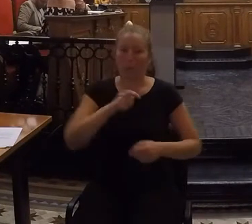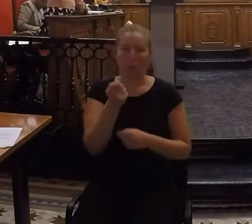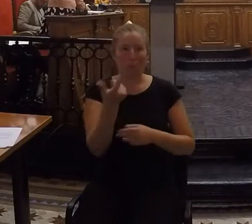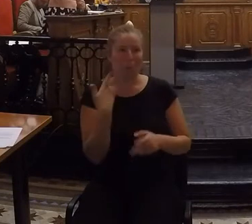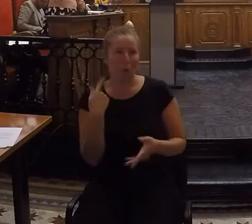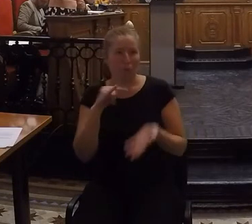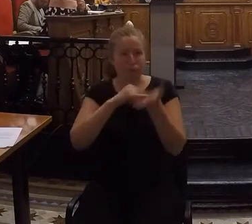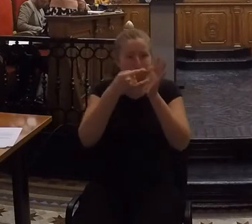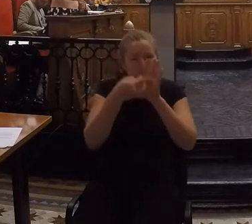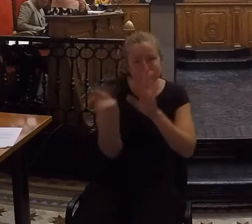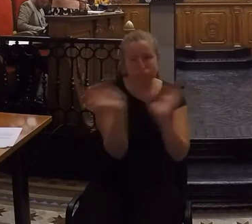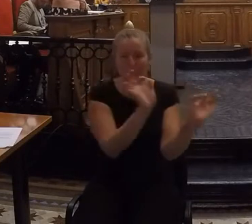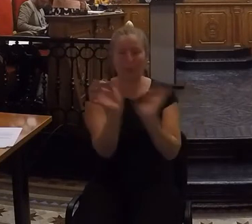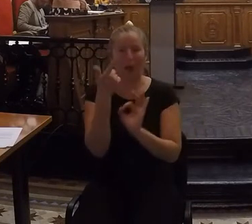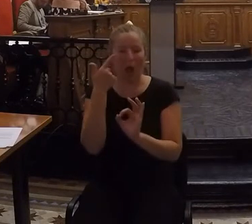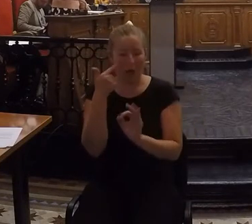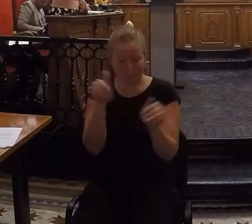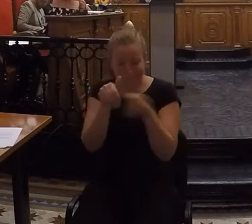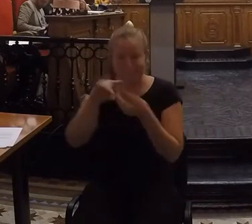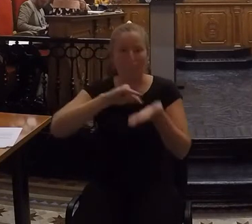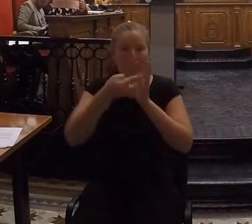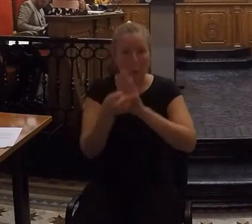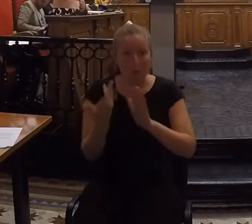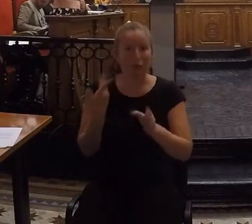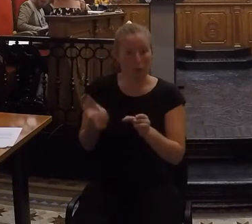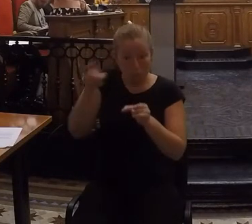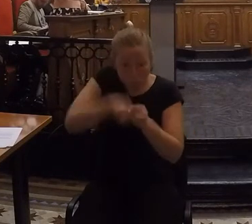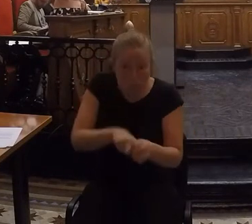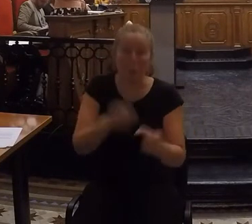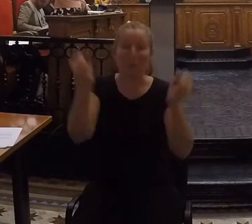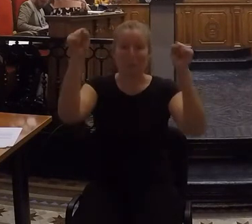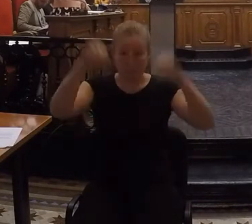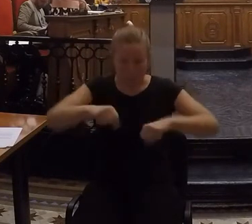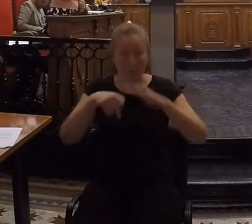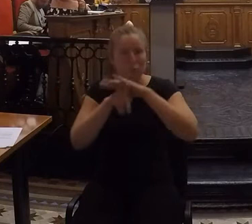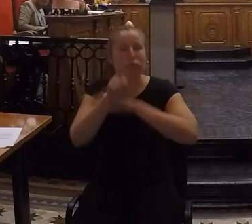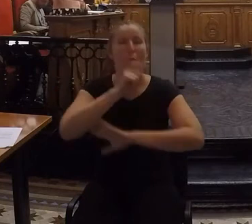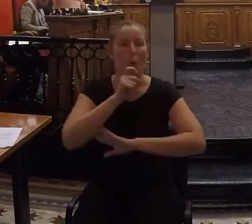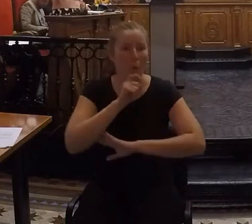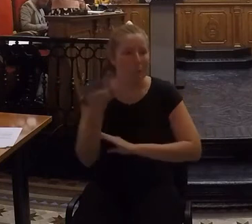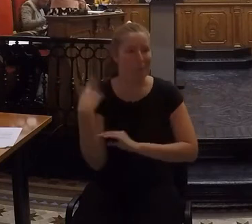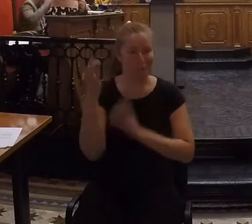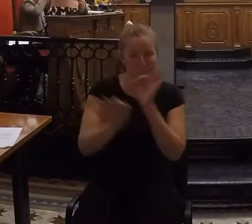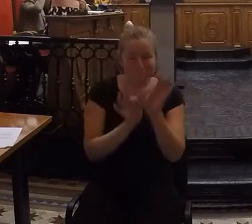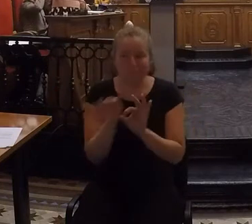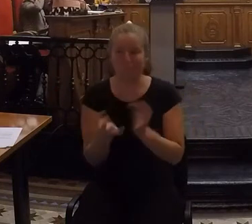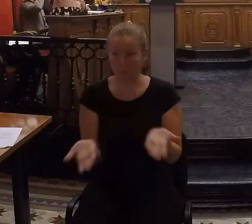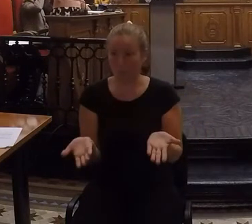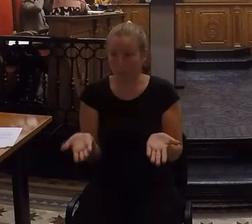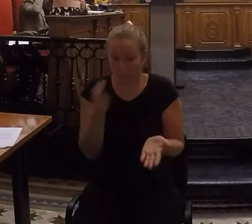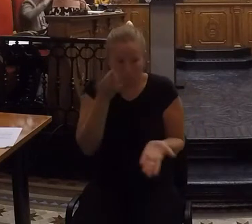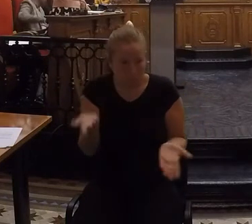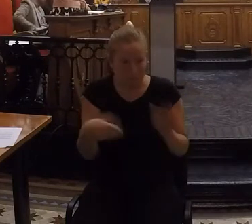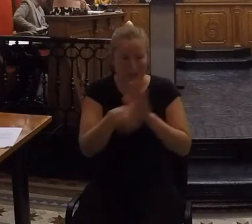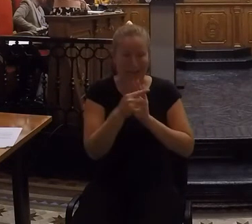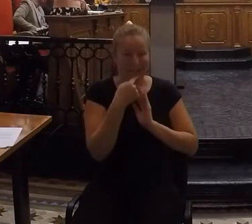para poder desarrollar esos proyectos que nosotros seguimos pensando. Incluso la literalidad de su moción no dice en ningún caso que